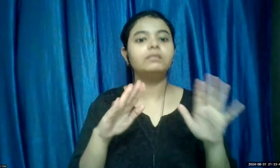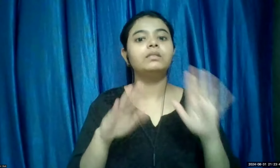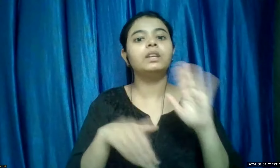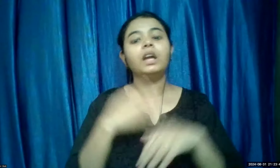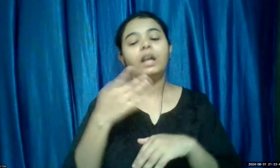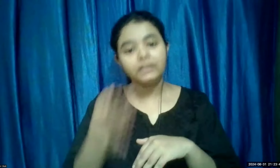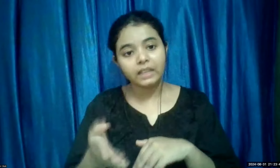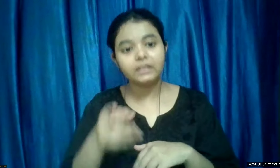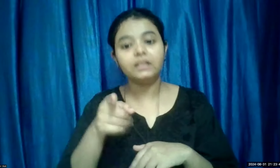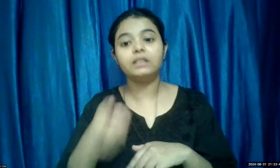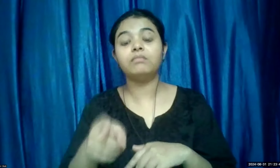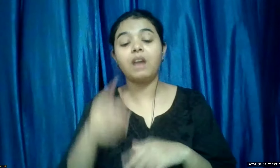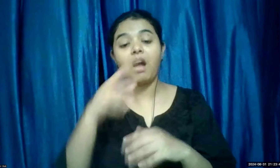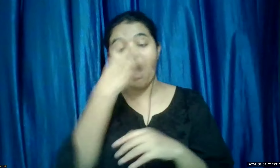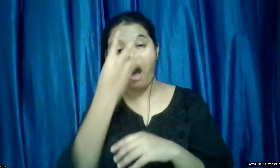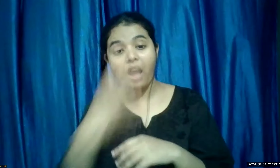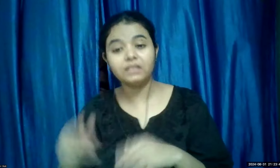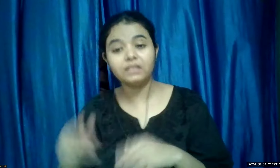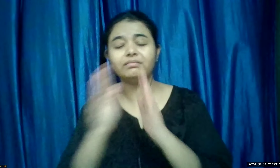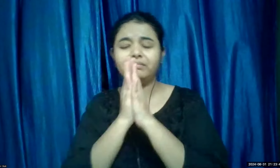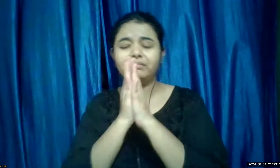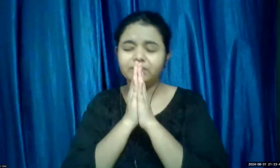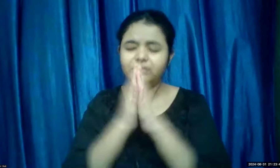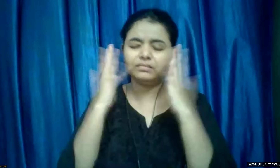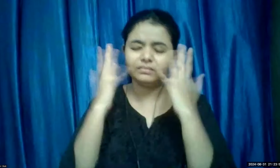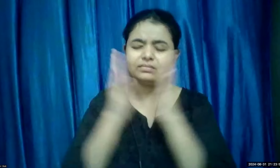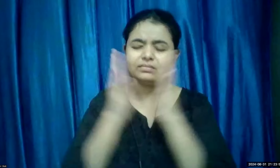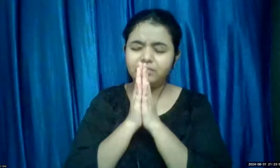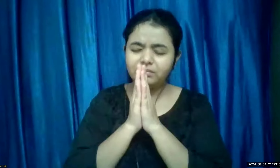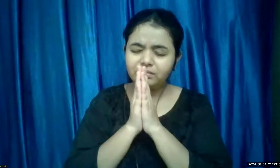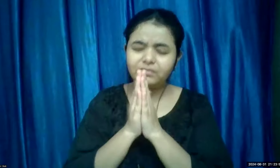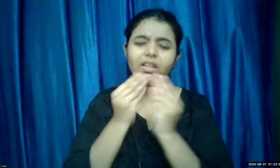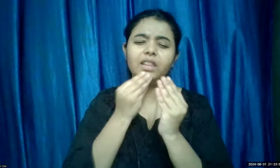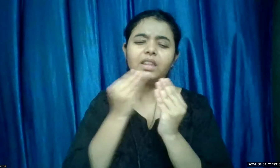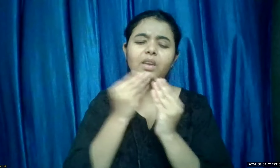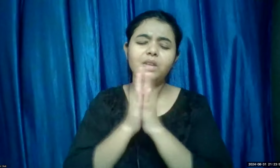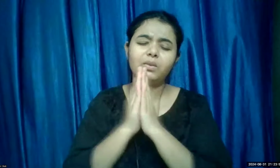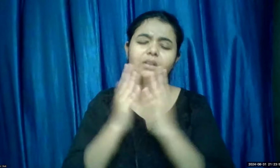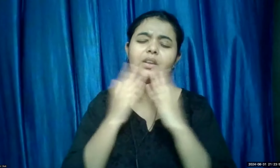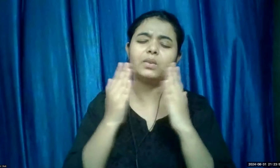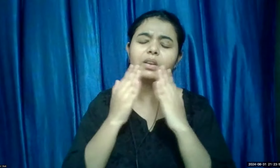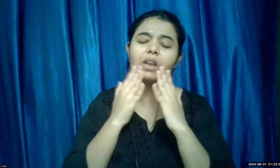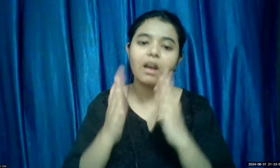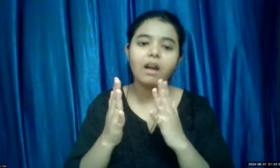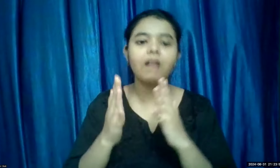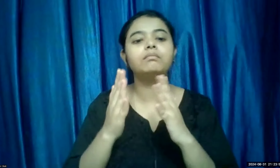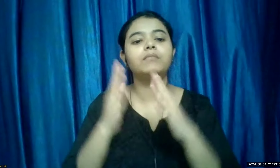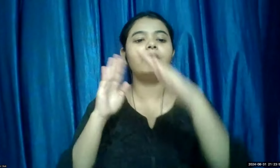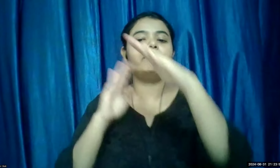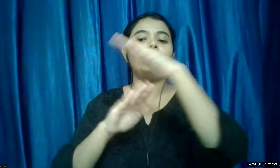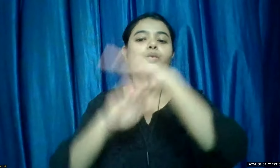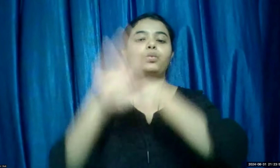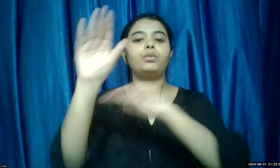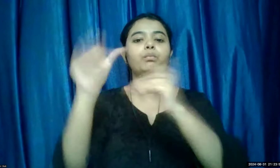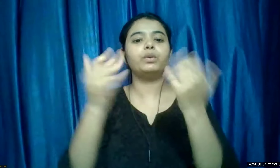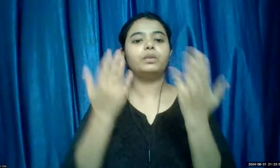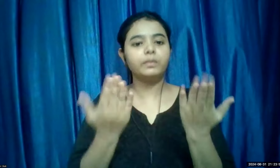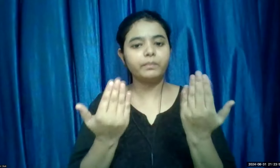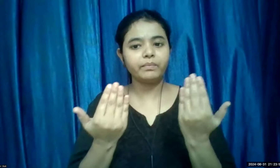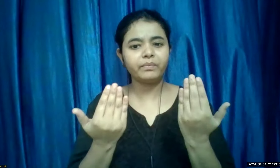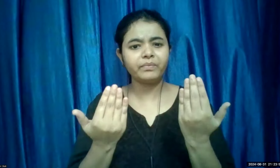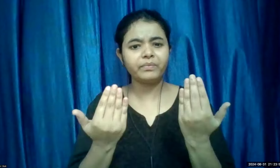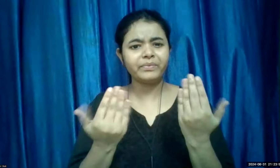स्तुति की और उनको फिर भगवान का धाम प्राप्त हुआ। तो इससे हमको पता चलता है कि पशु की योनि में